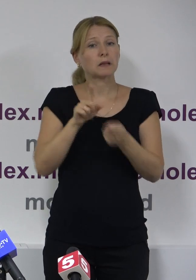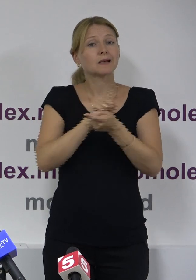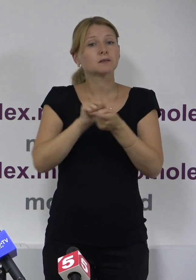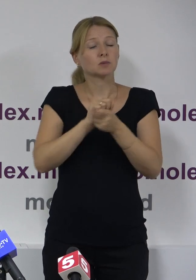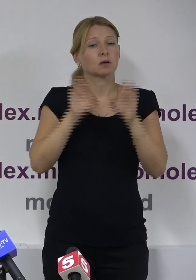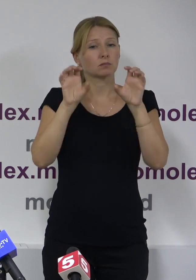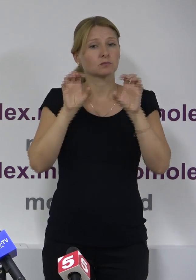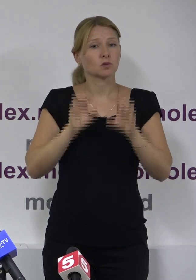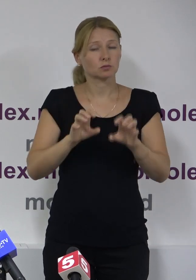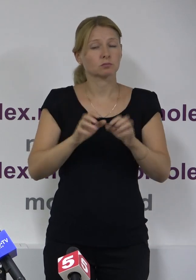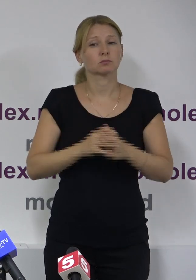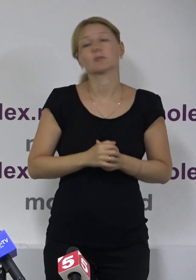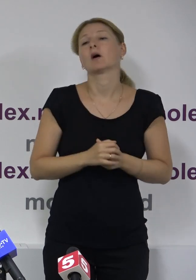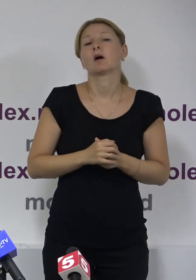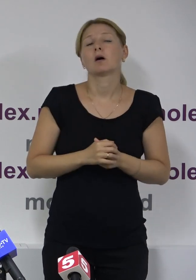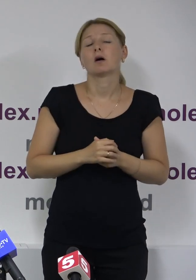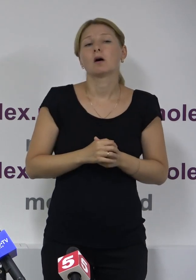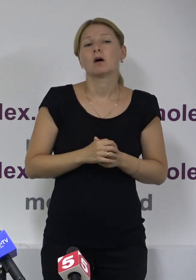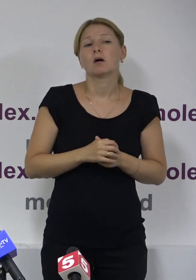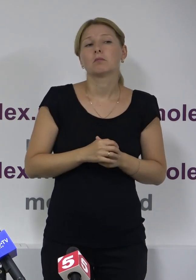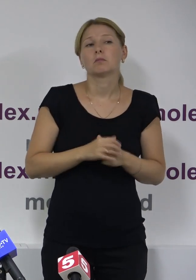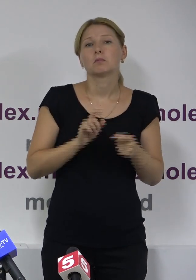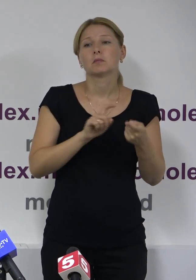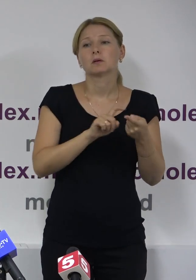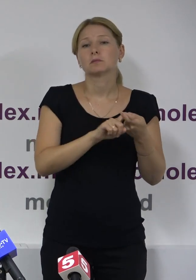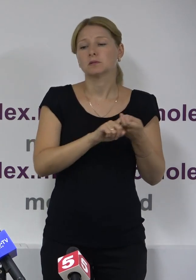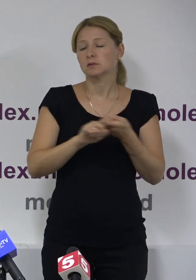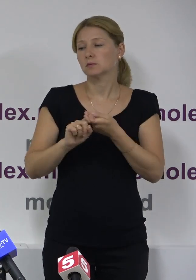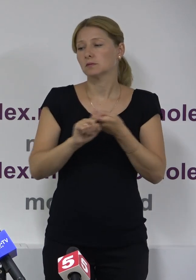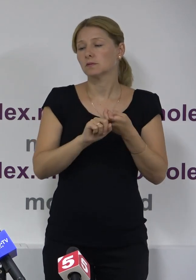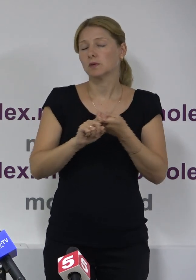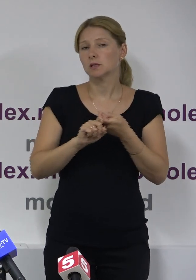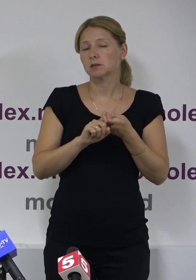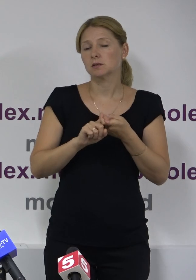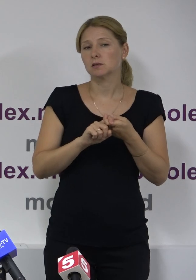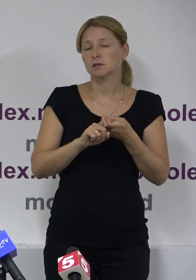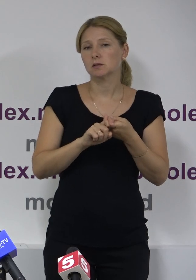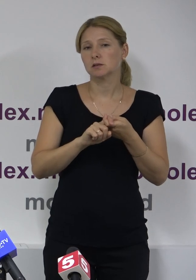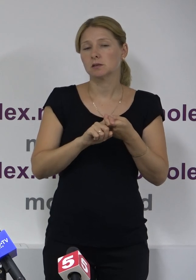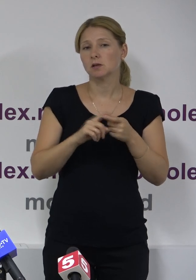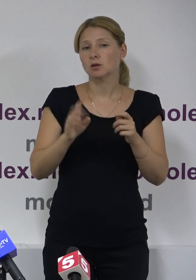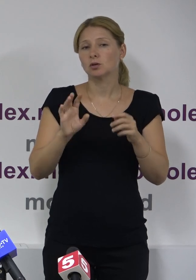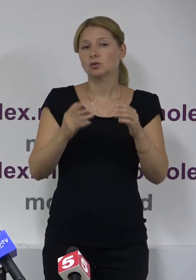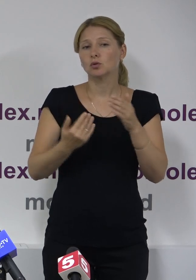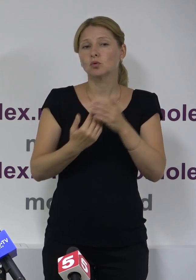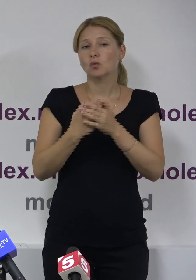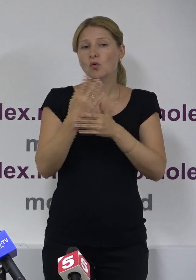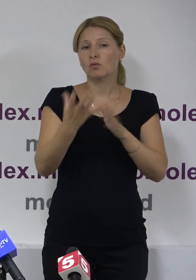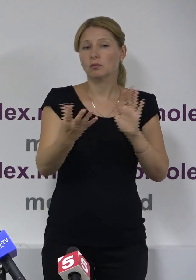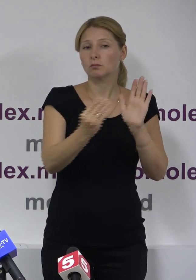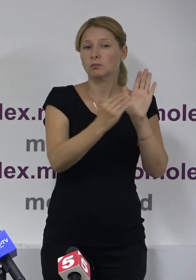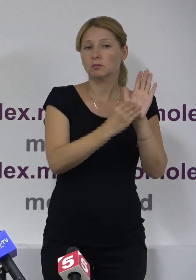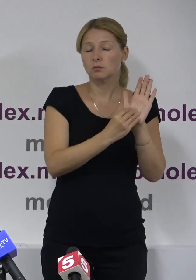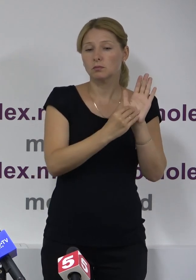codului contravențional, una dintre care se referă și la, sau mai bine zis, a fost introdusă penalitatea